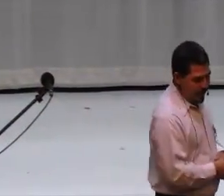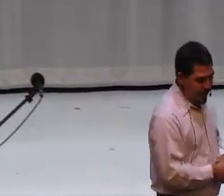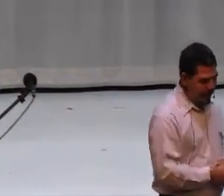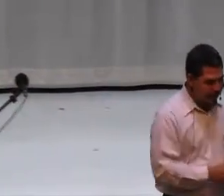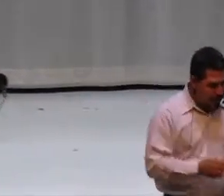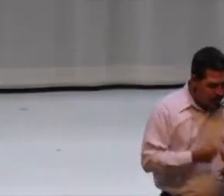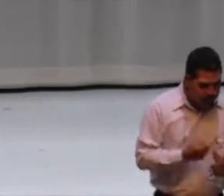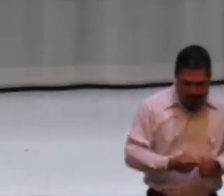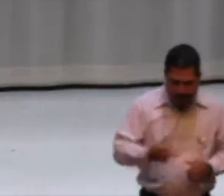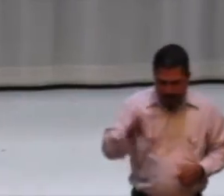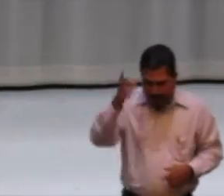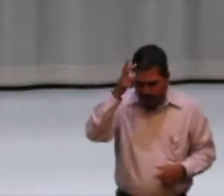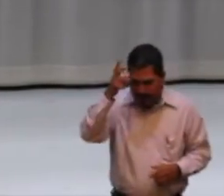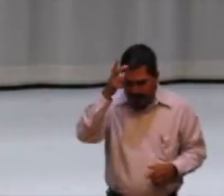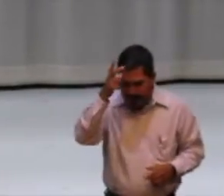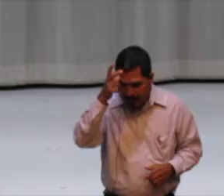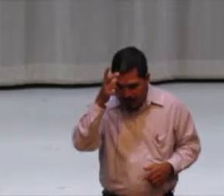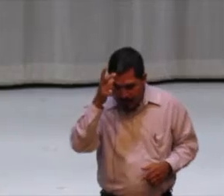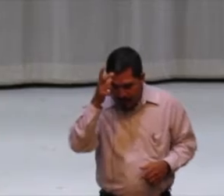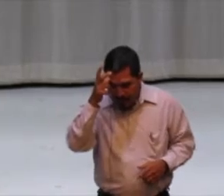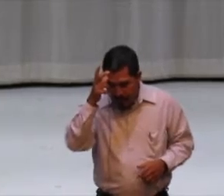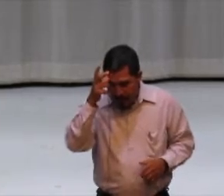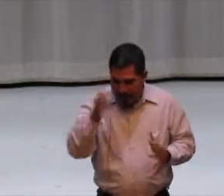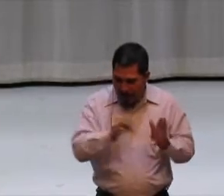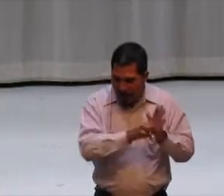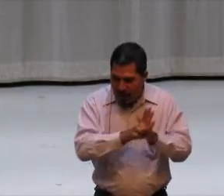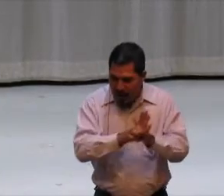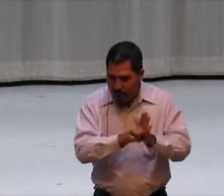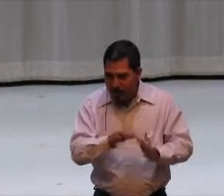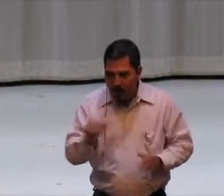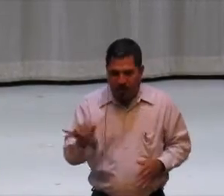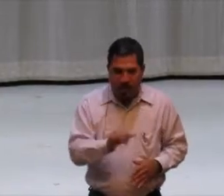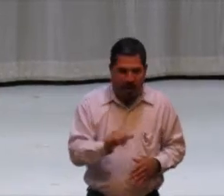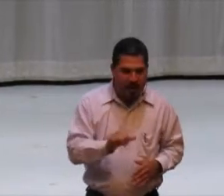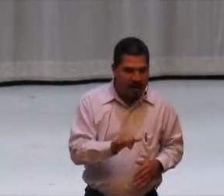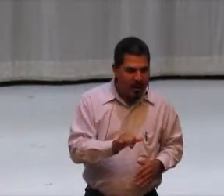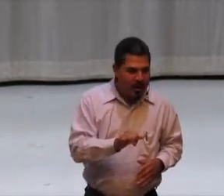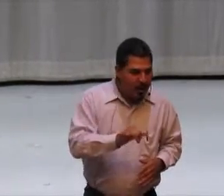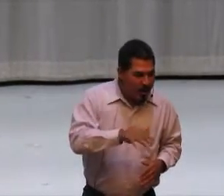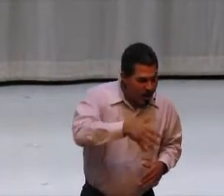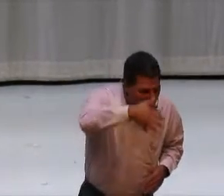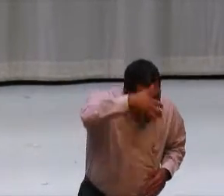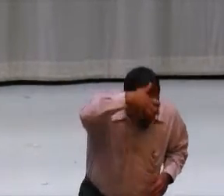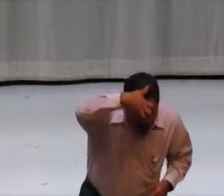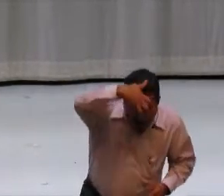que entonces Satanás le da un ejemplo igual como un león.